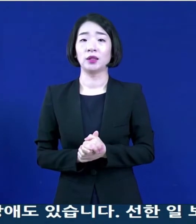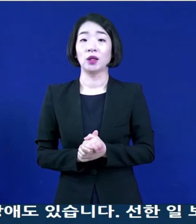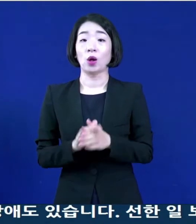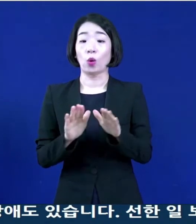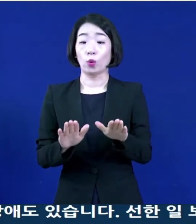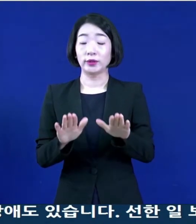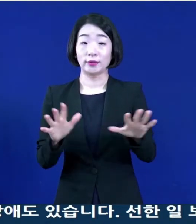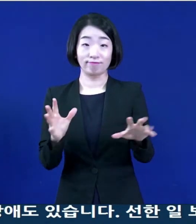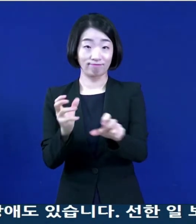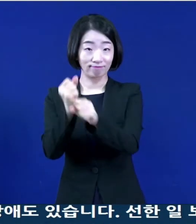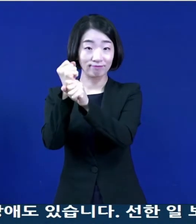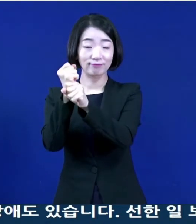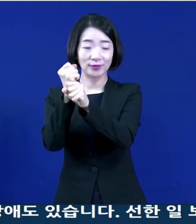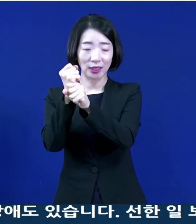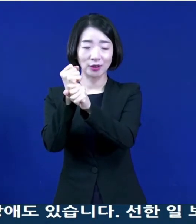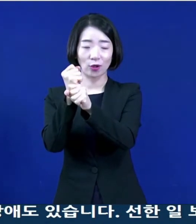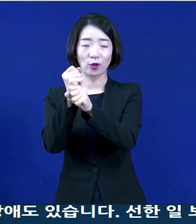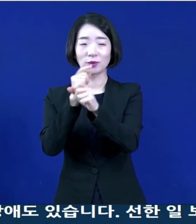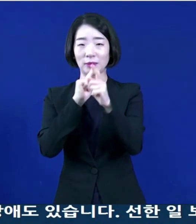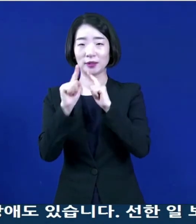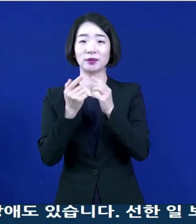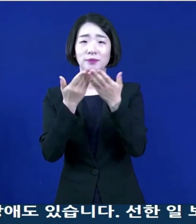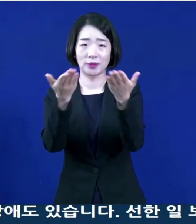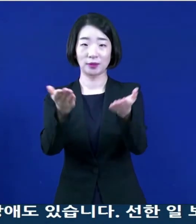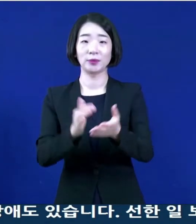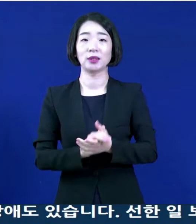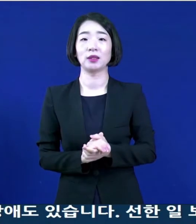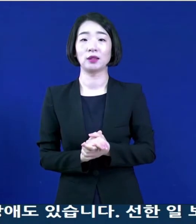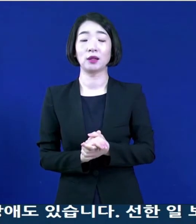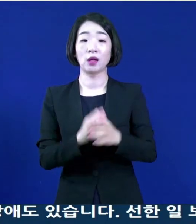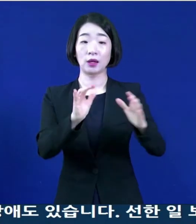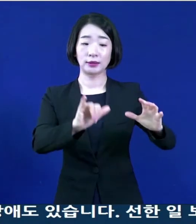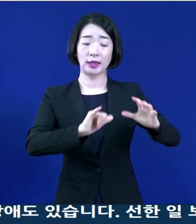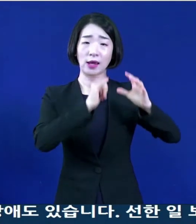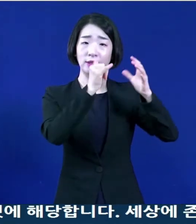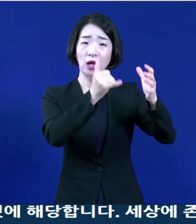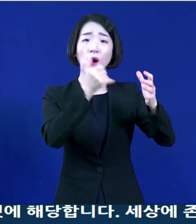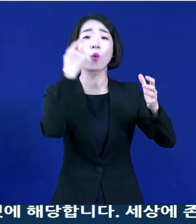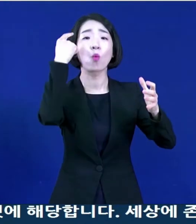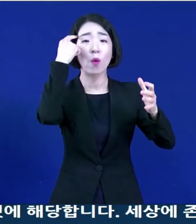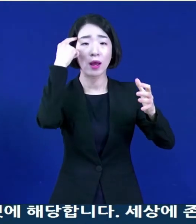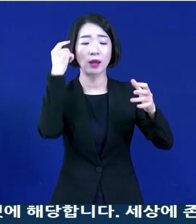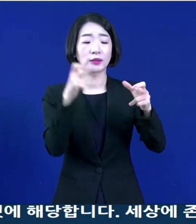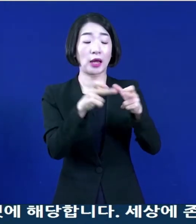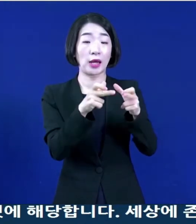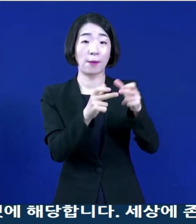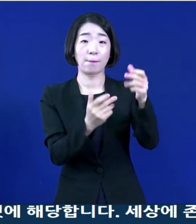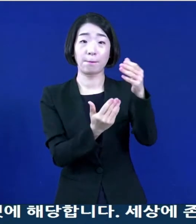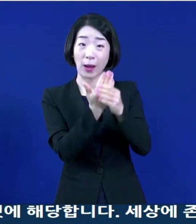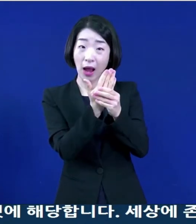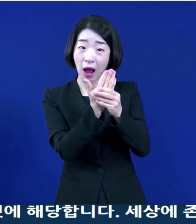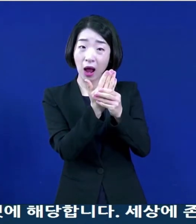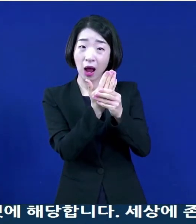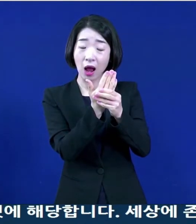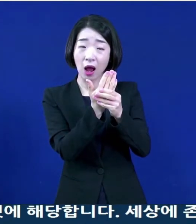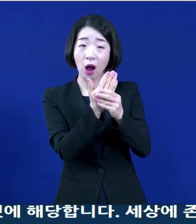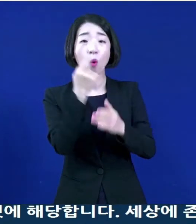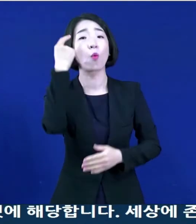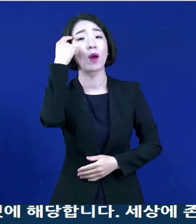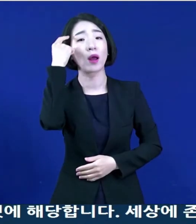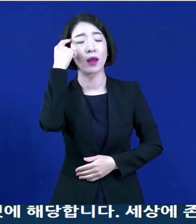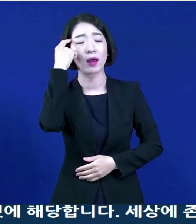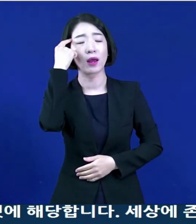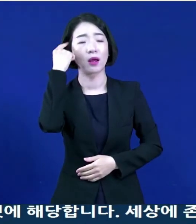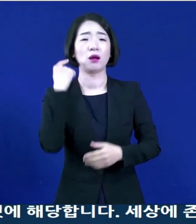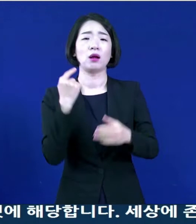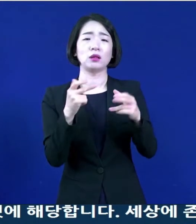오늘은 요약하는 정도로 지나갑니다. 여러분, 세상에 왜 장애가 생겼냐면 성경적으로 말하면요, 장애를 원하는